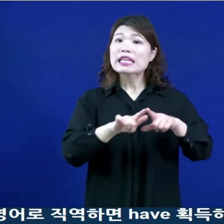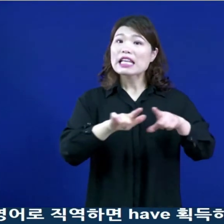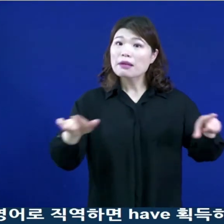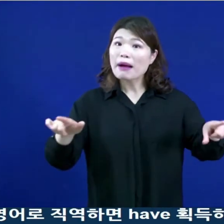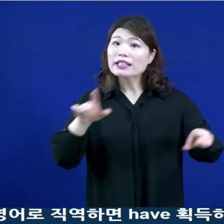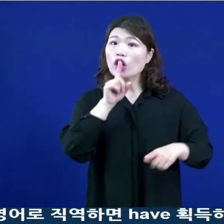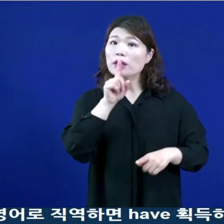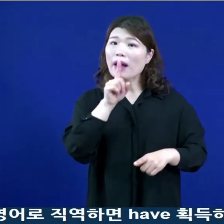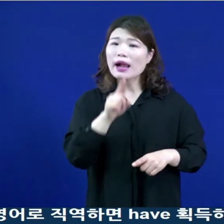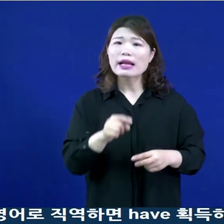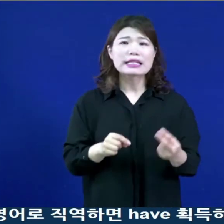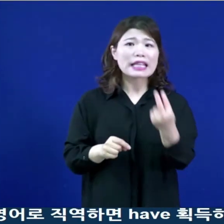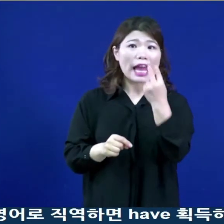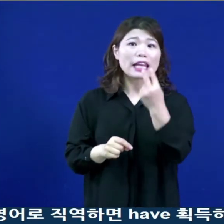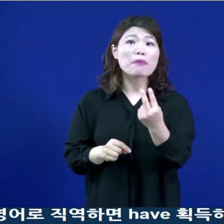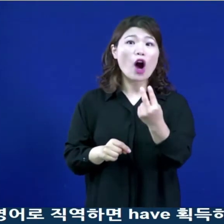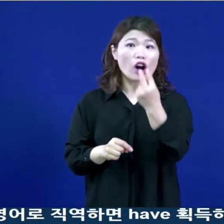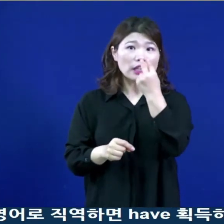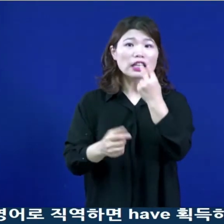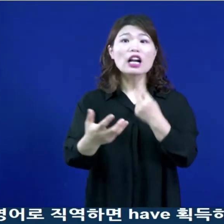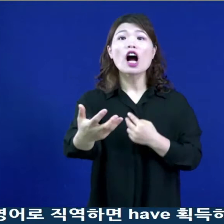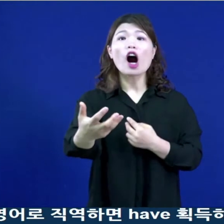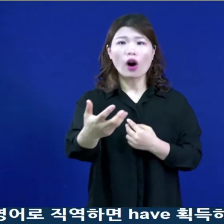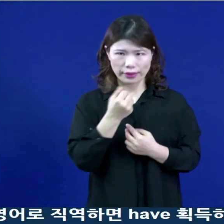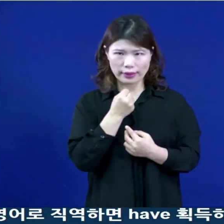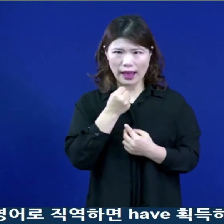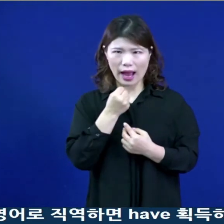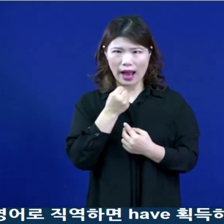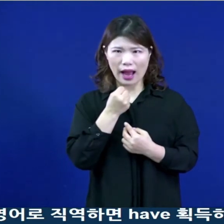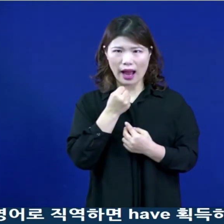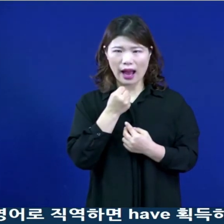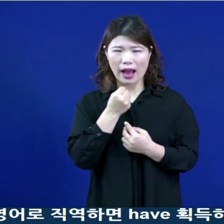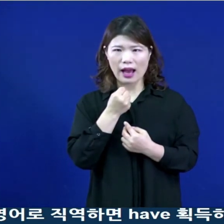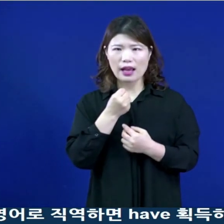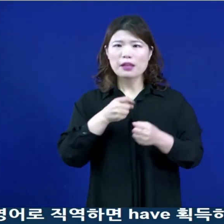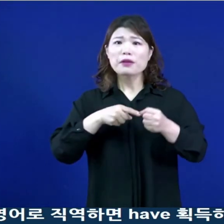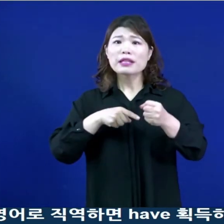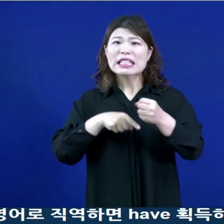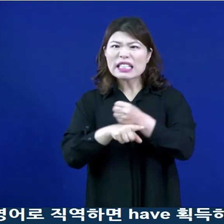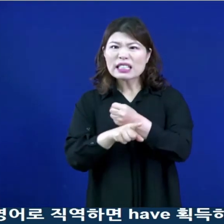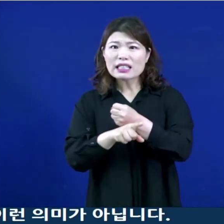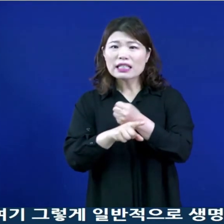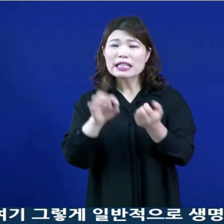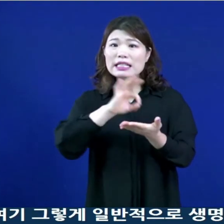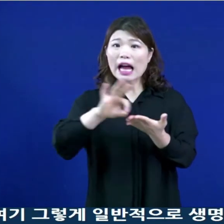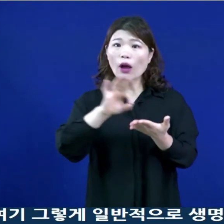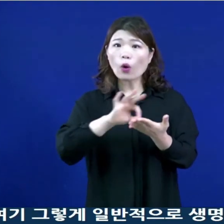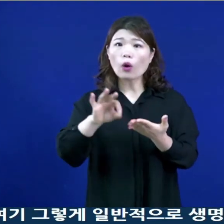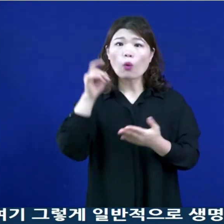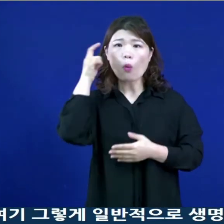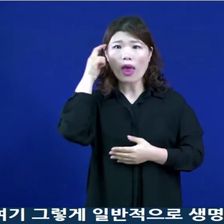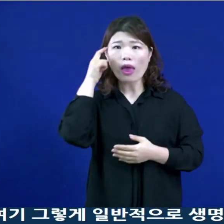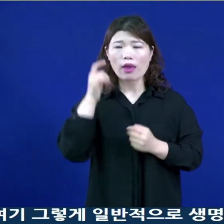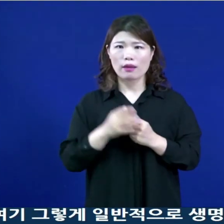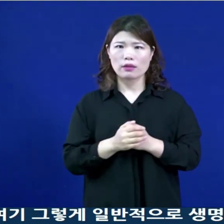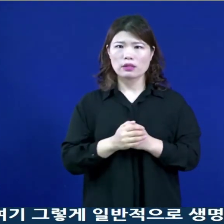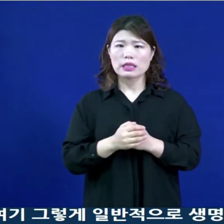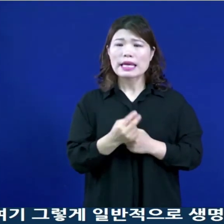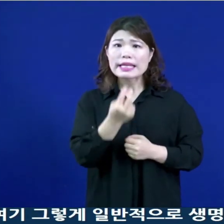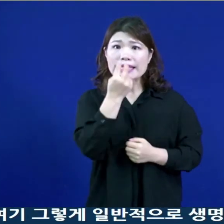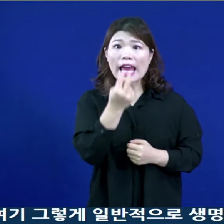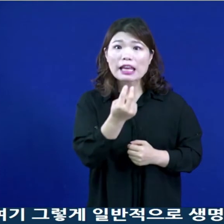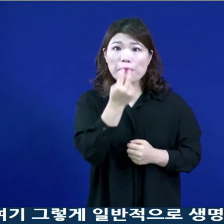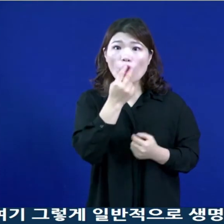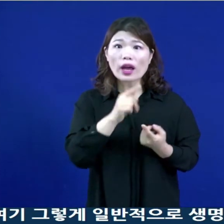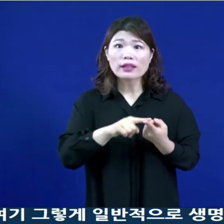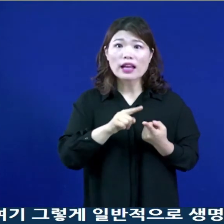일반적으로 생명을 얻다라는 이 표현을 쓴 이유가 있습니다. 그 이유가 뭐냐면 생명은 내가 막